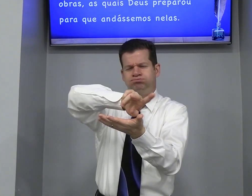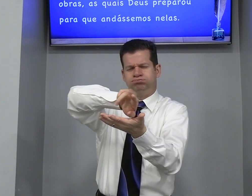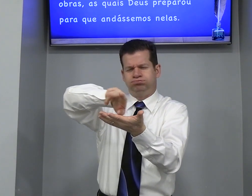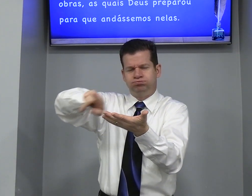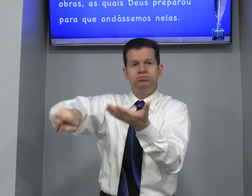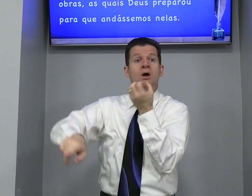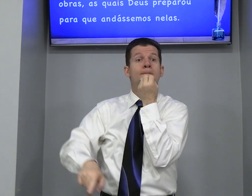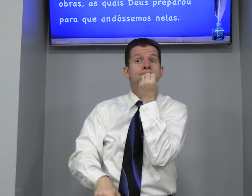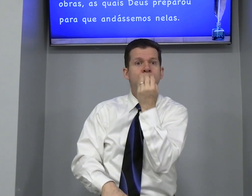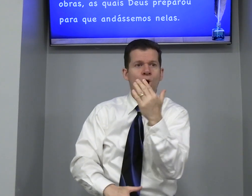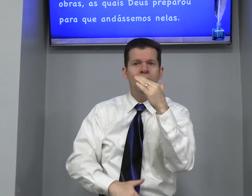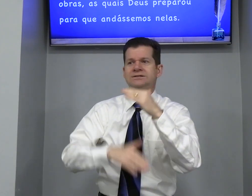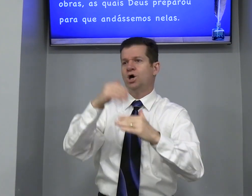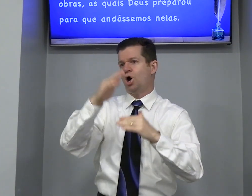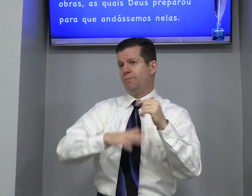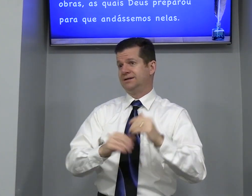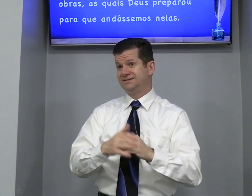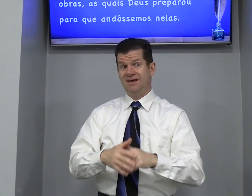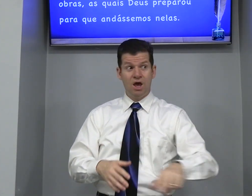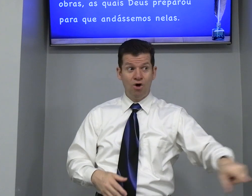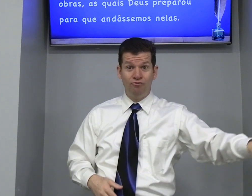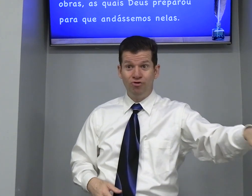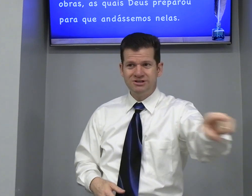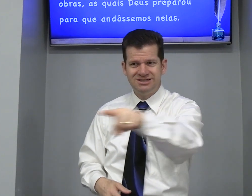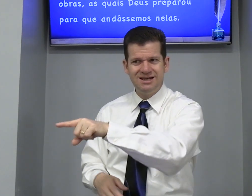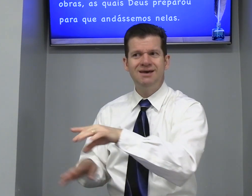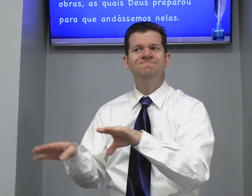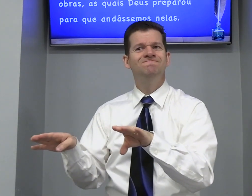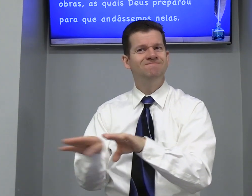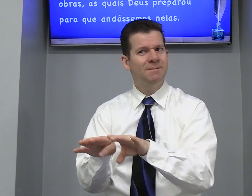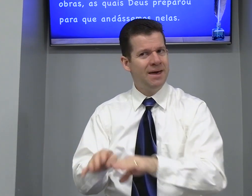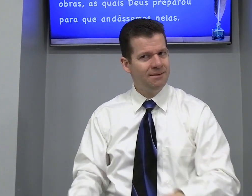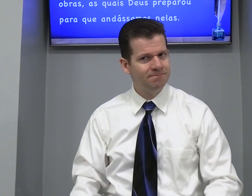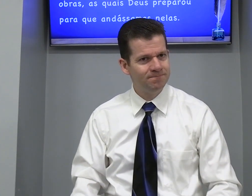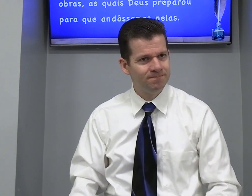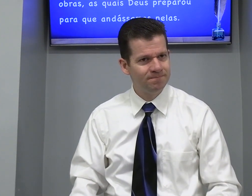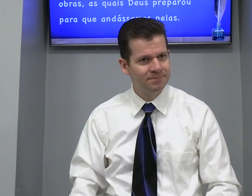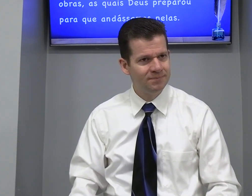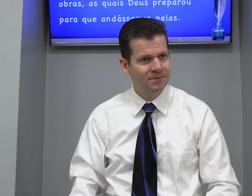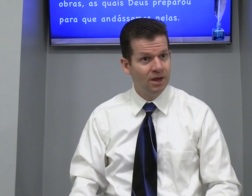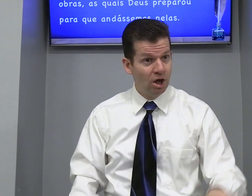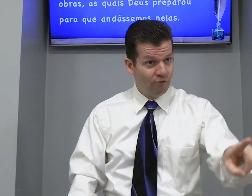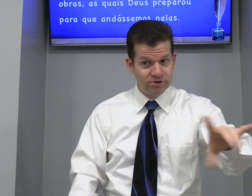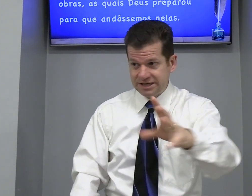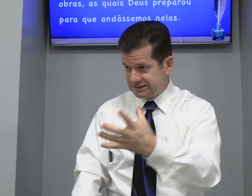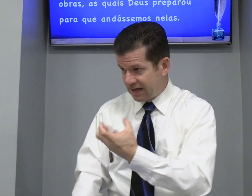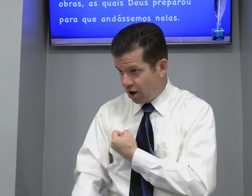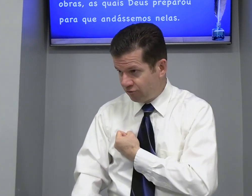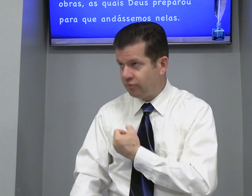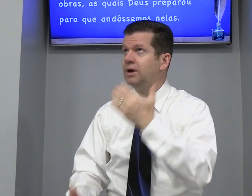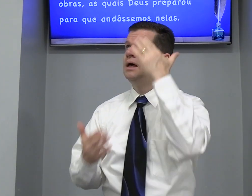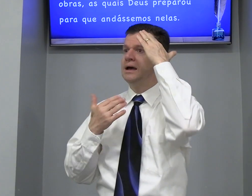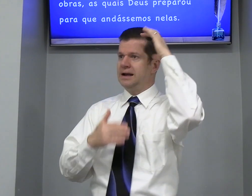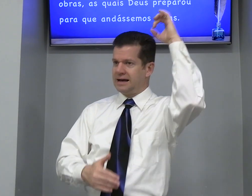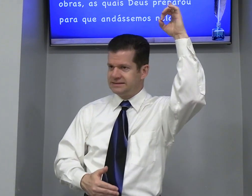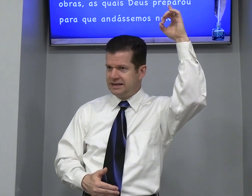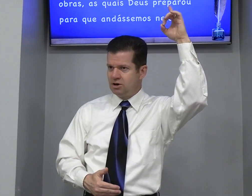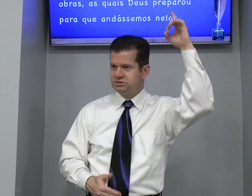Boas obras Você Também Você é salvo Graças a Deus